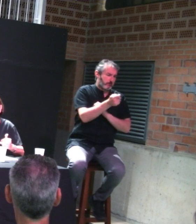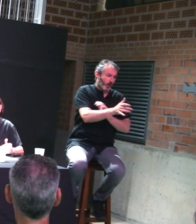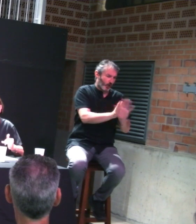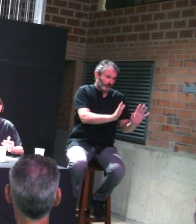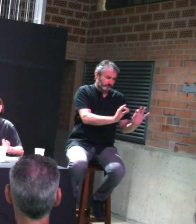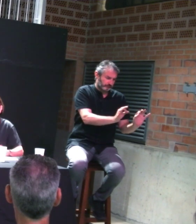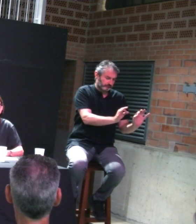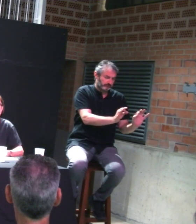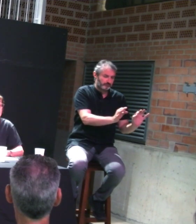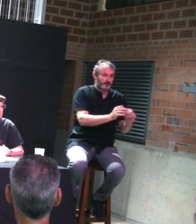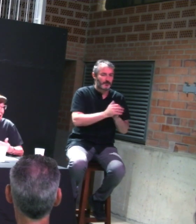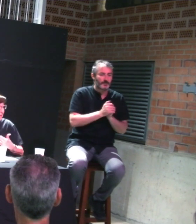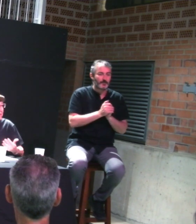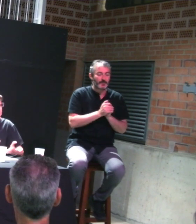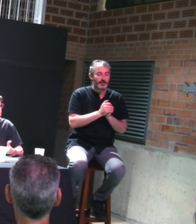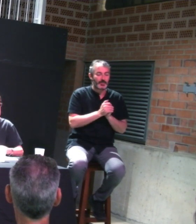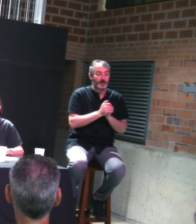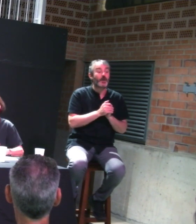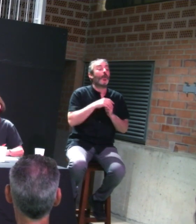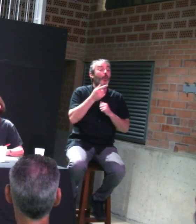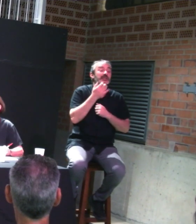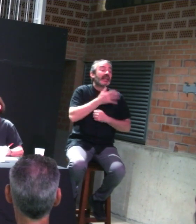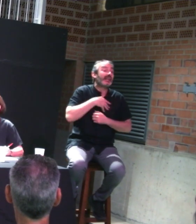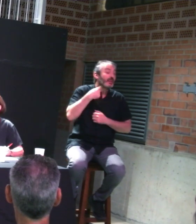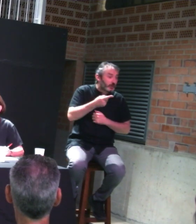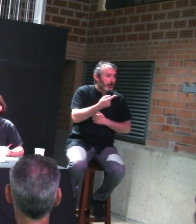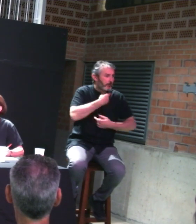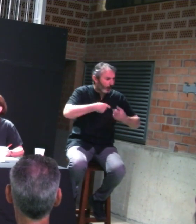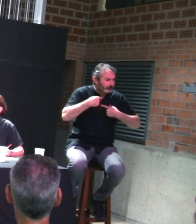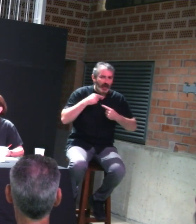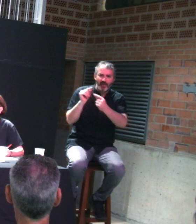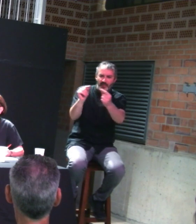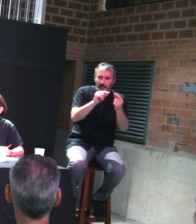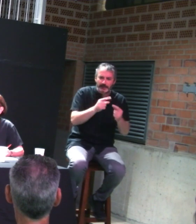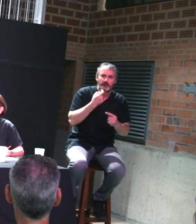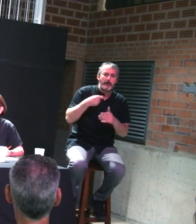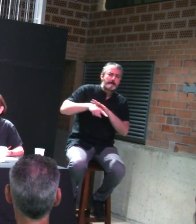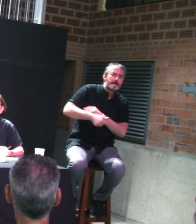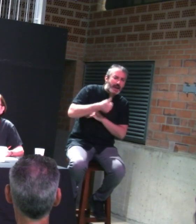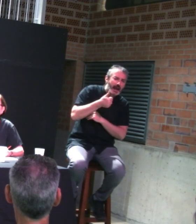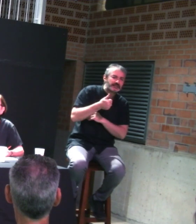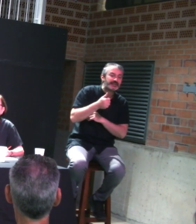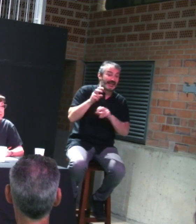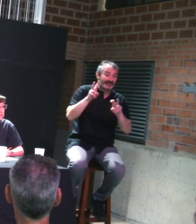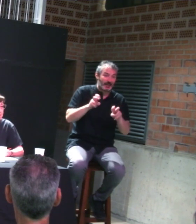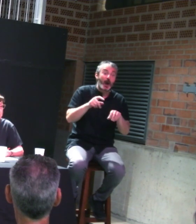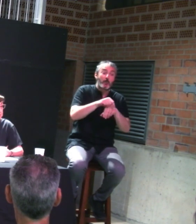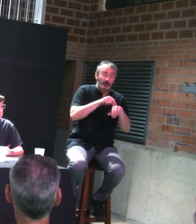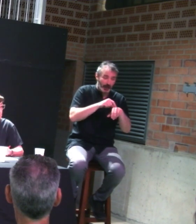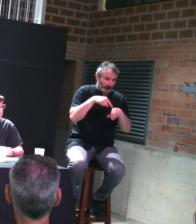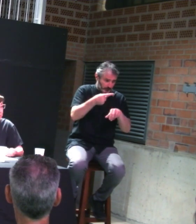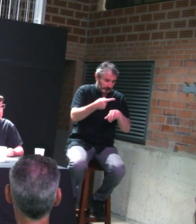pero cuando al final, en el debate, si os apetece preguntar o conocer alguna cuestión relacionada con la cuestión